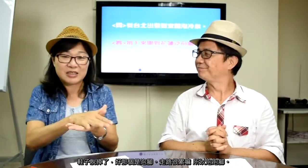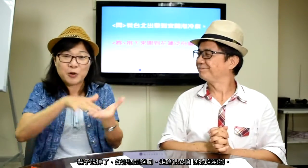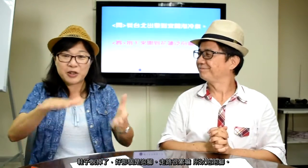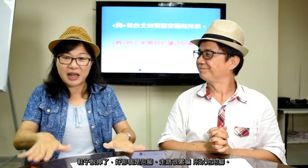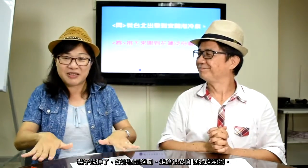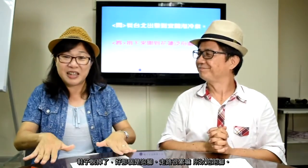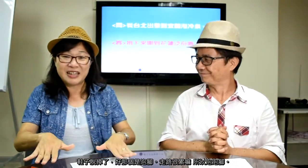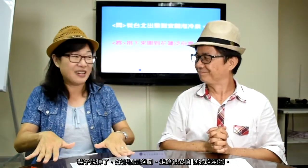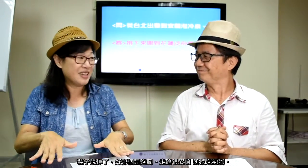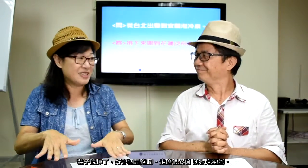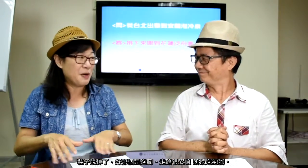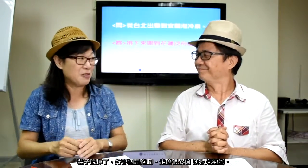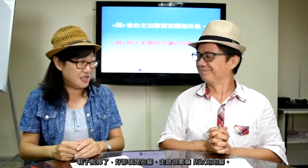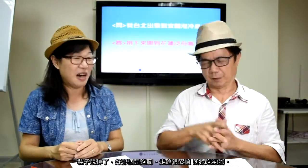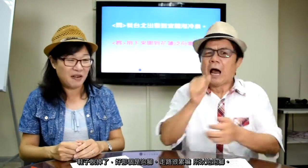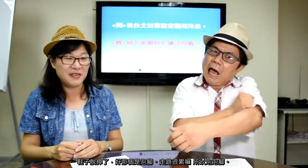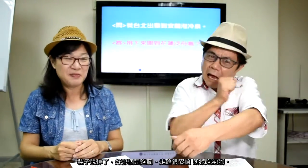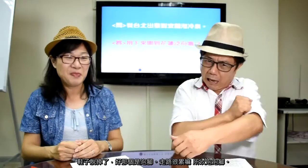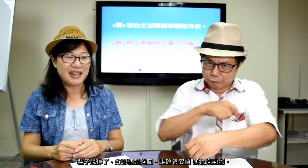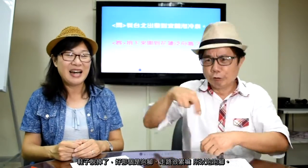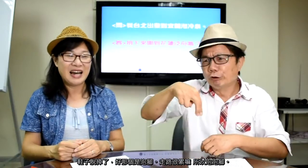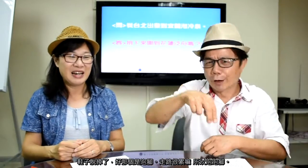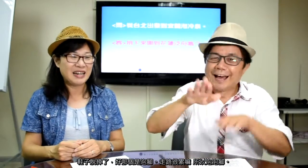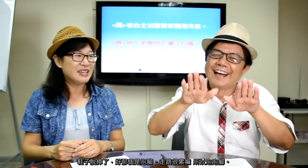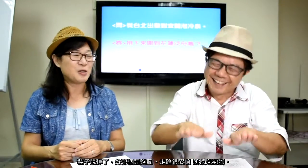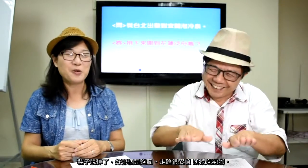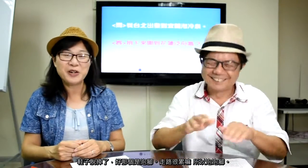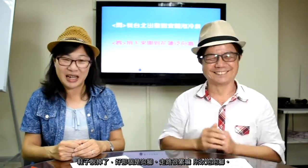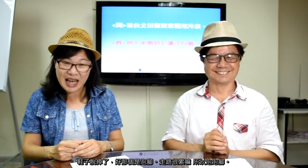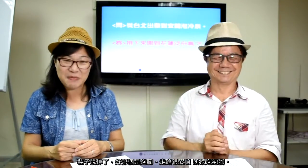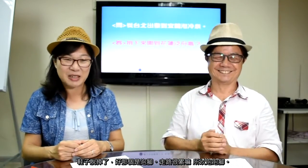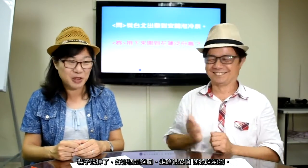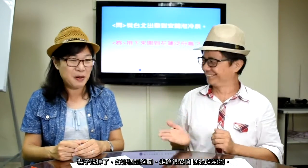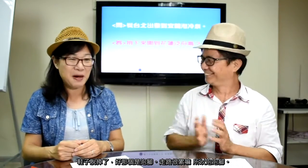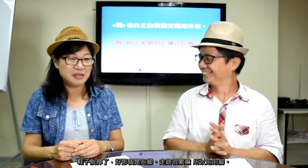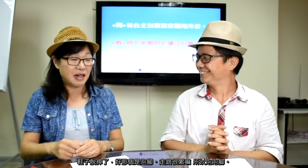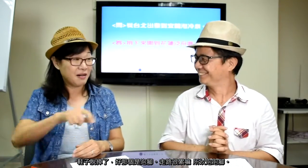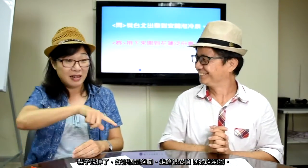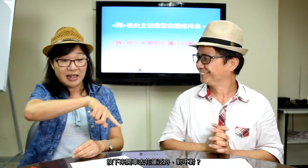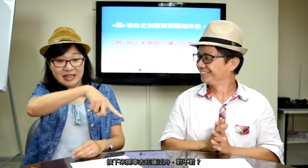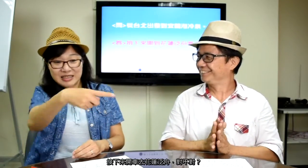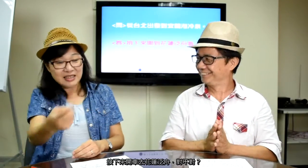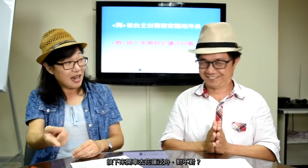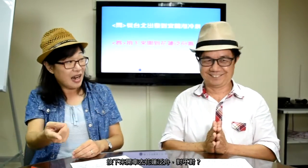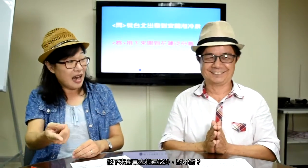脱掉的，好，那个是泡脚，走路很累嘛，所以泡脚。接下